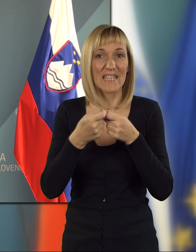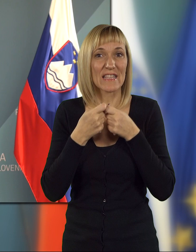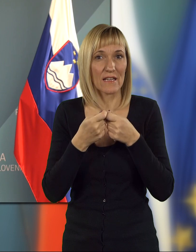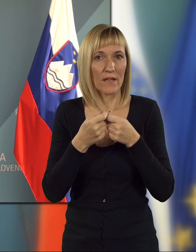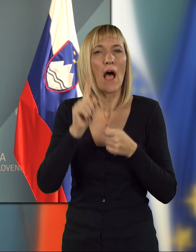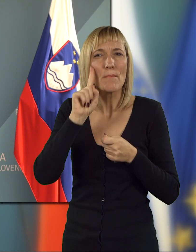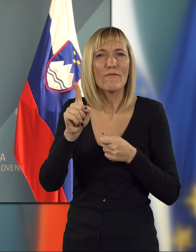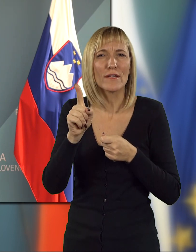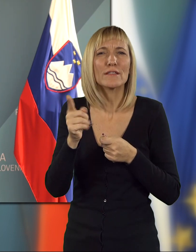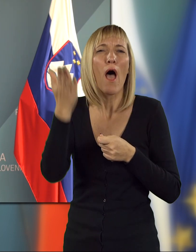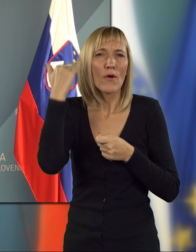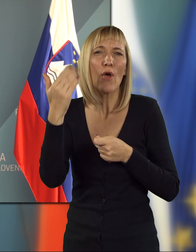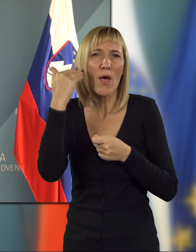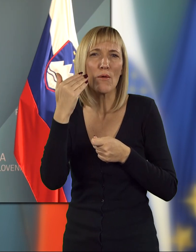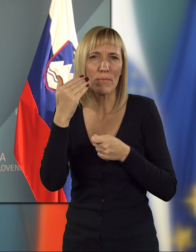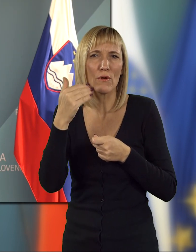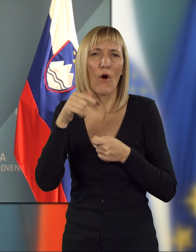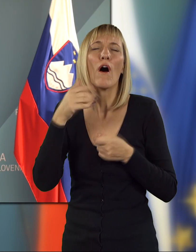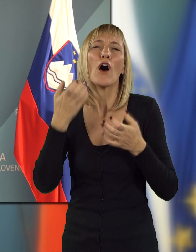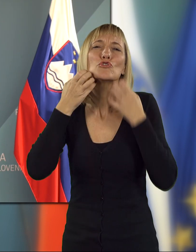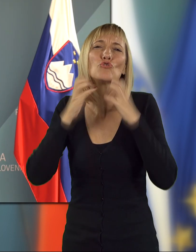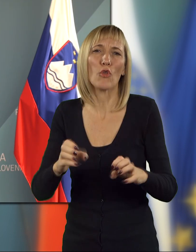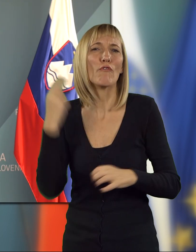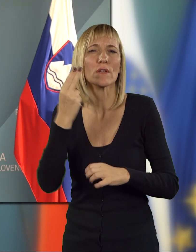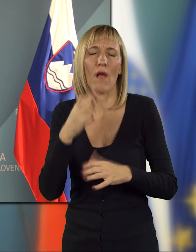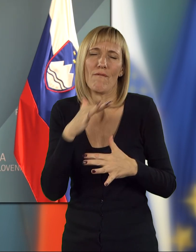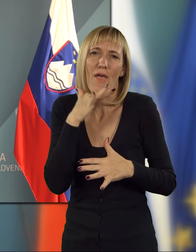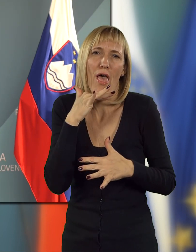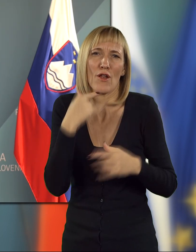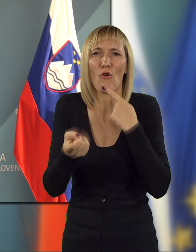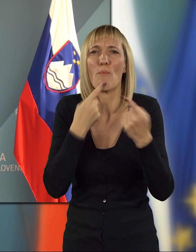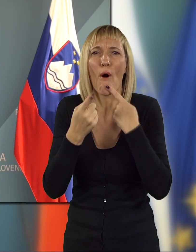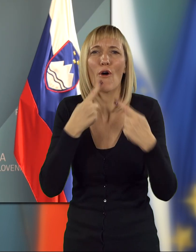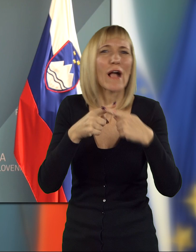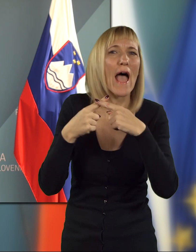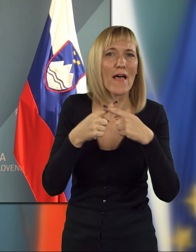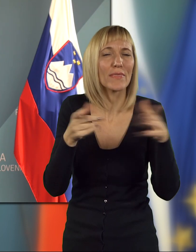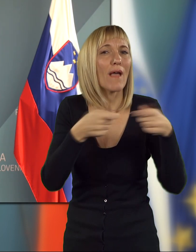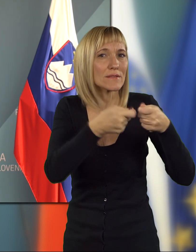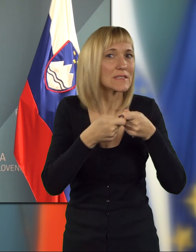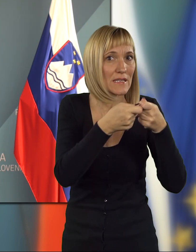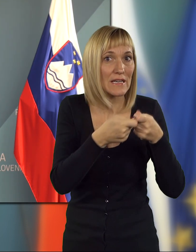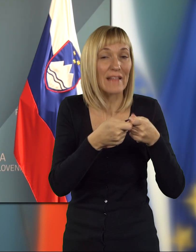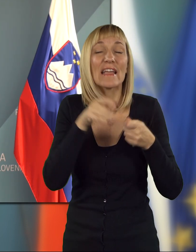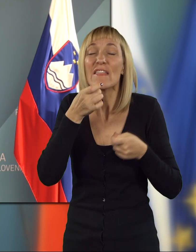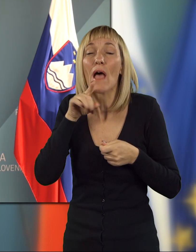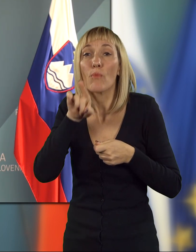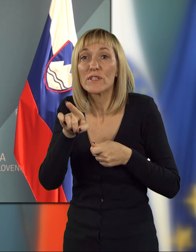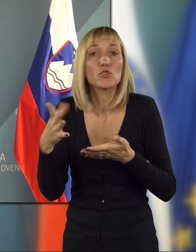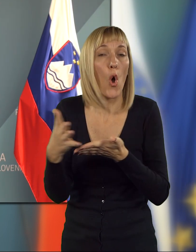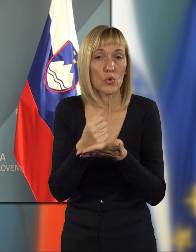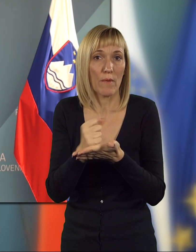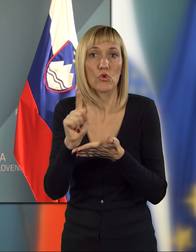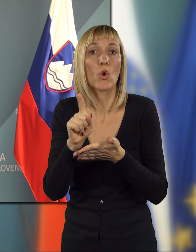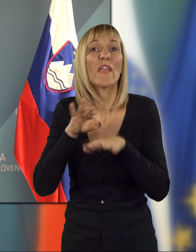pogajanja s sindikati, pa veste, da jih je bilo v naši zgodovini že kar nekaj, takrat, ko teh pogajanj niso vodili